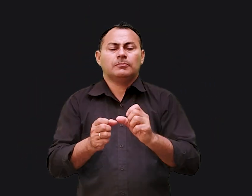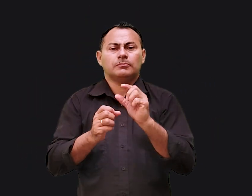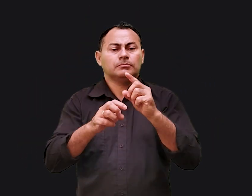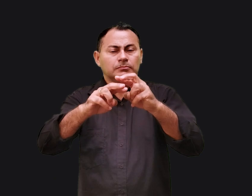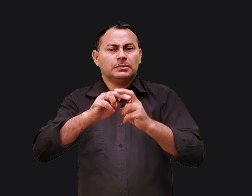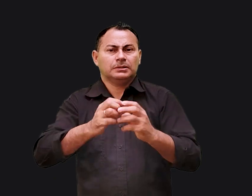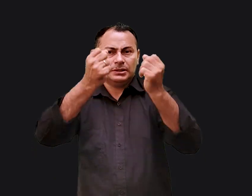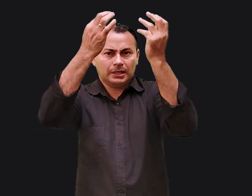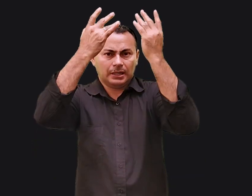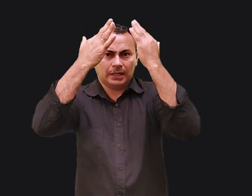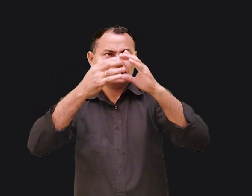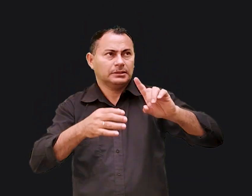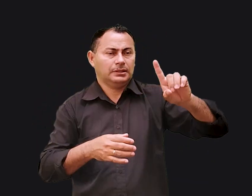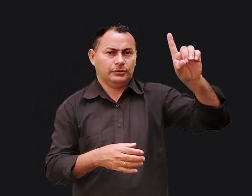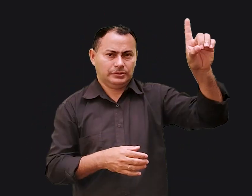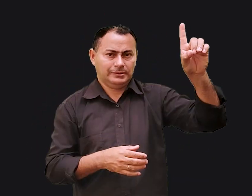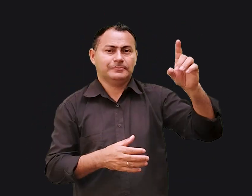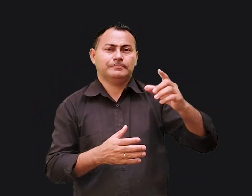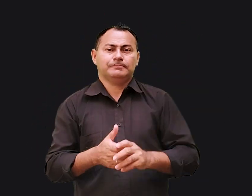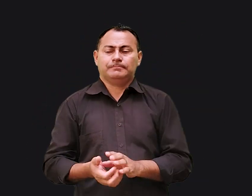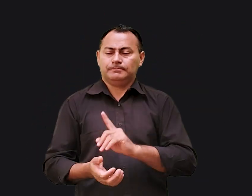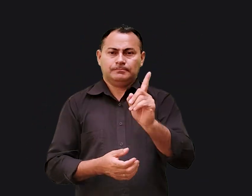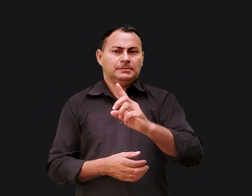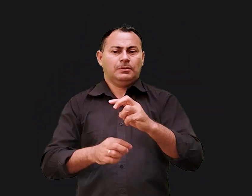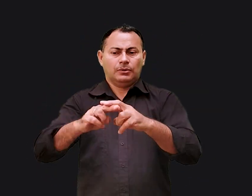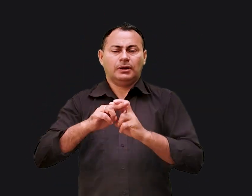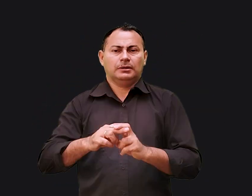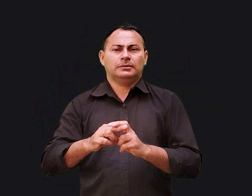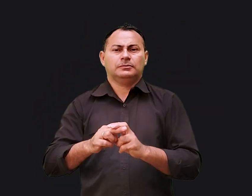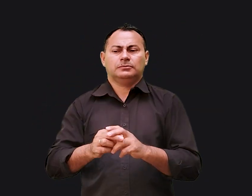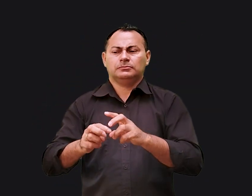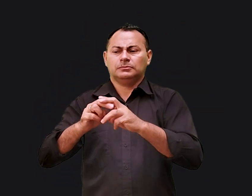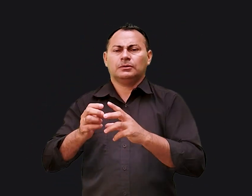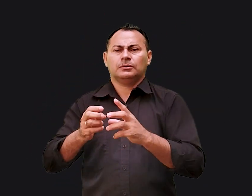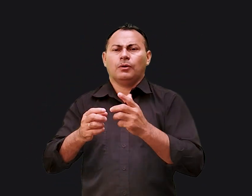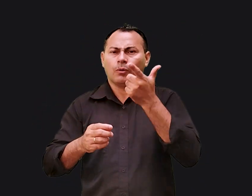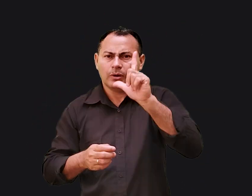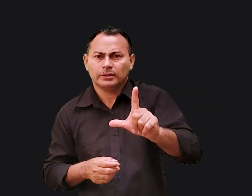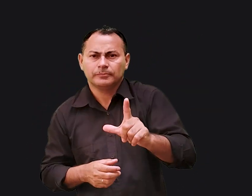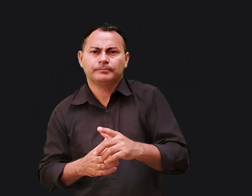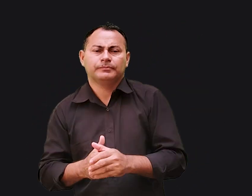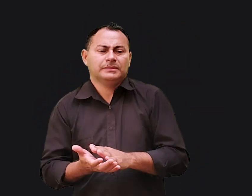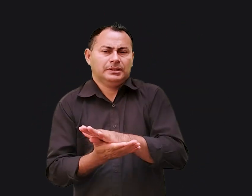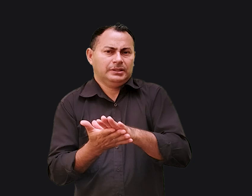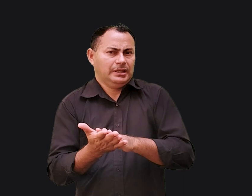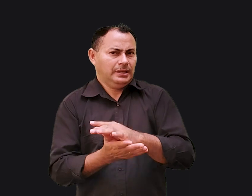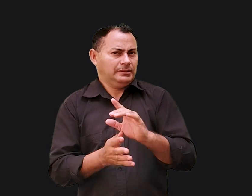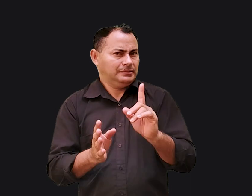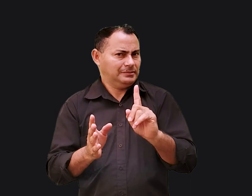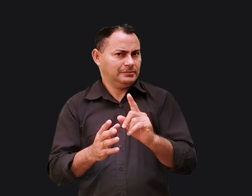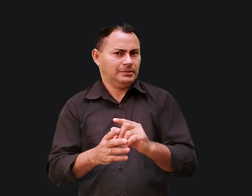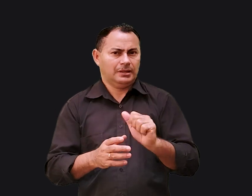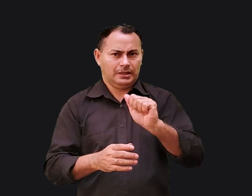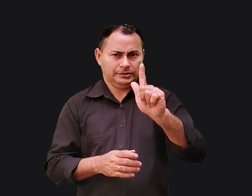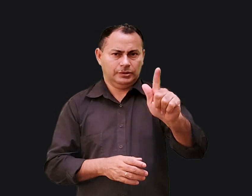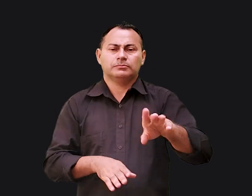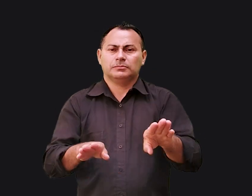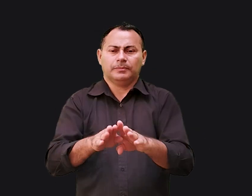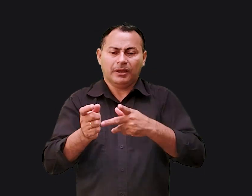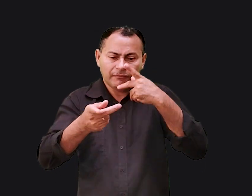por causa da graça de Deus e não por causa dos méritos ou conquistas de ninguém. Ageu também exortou